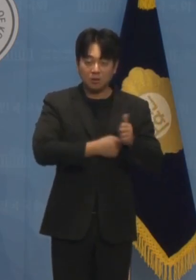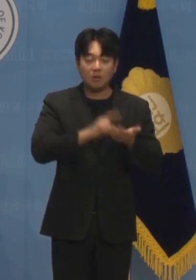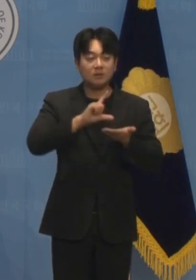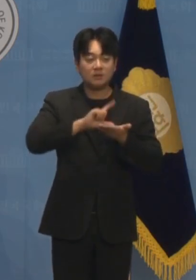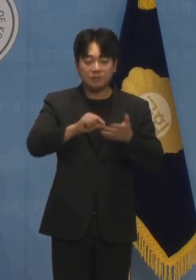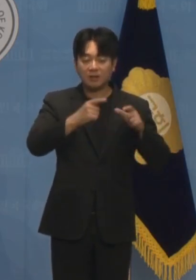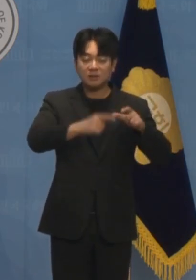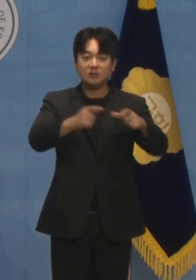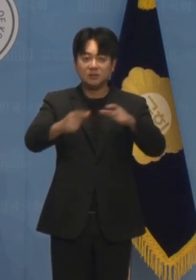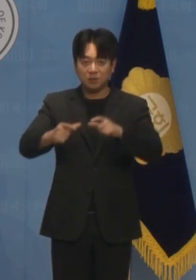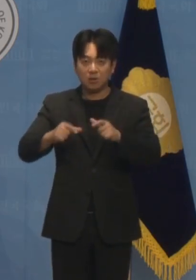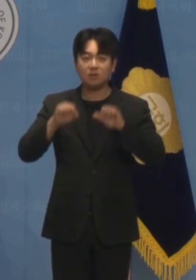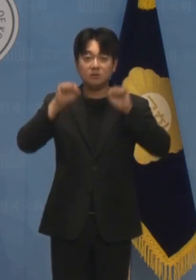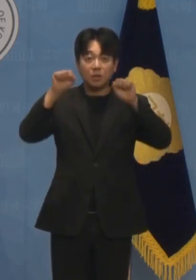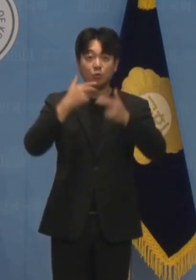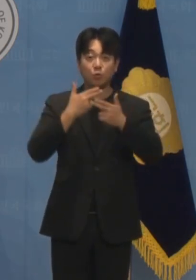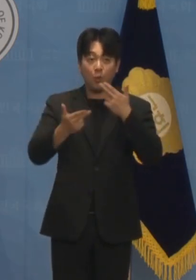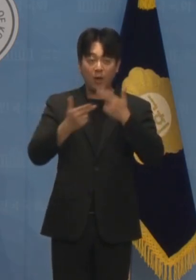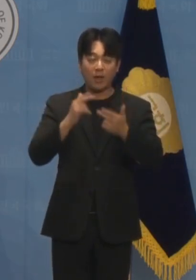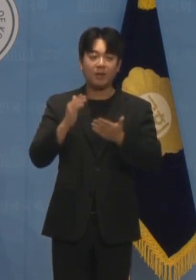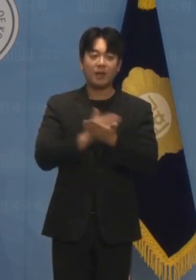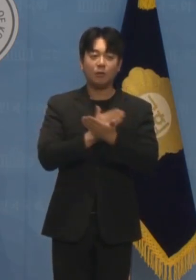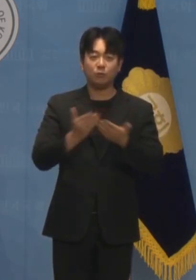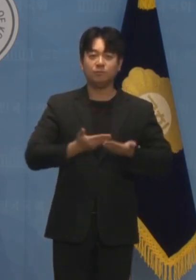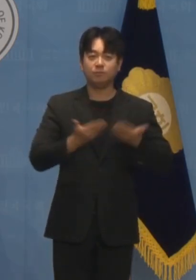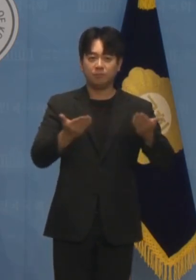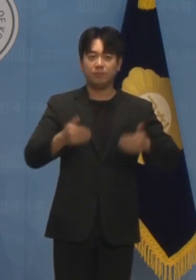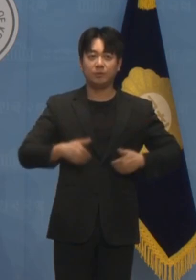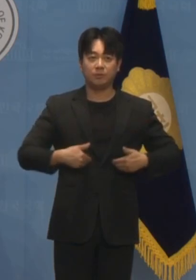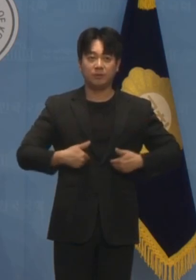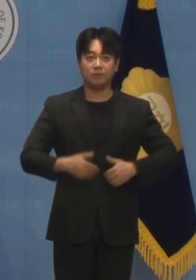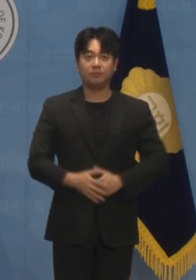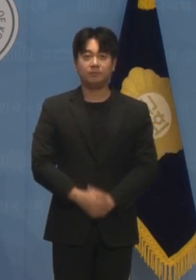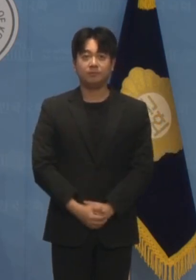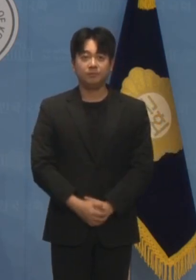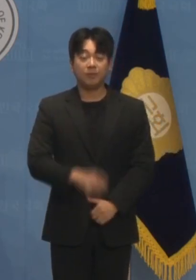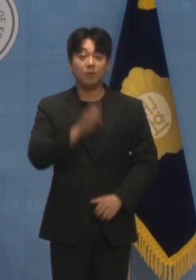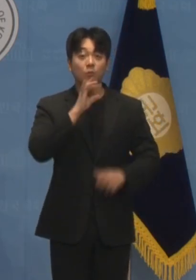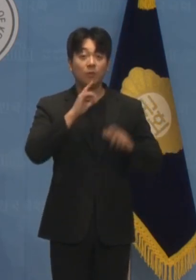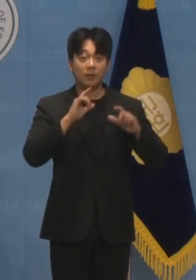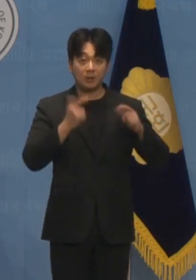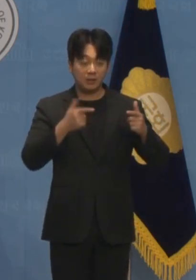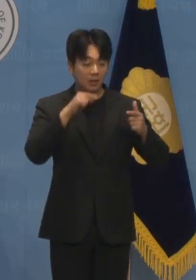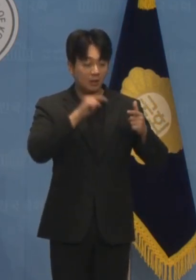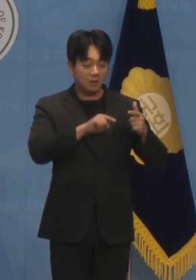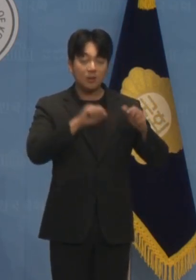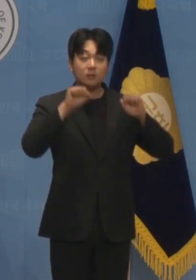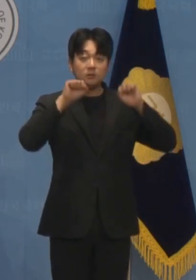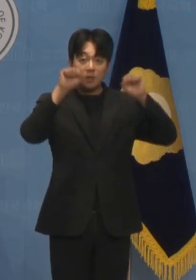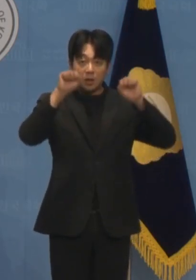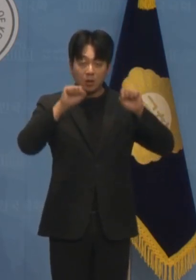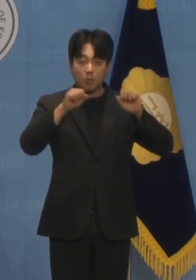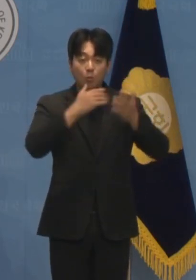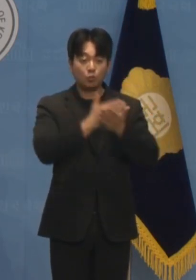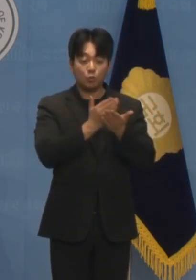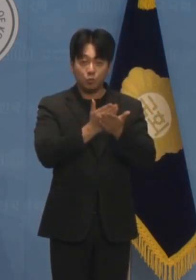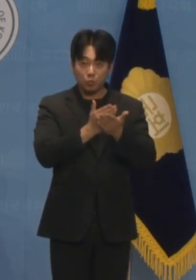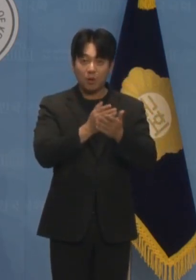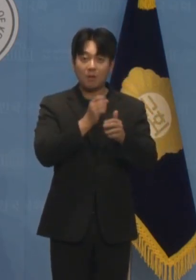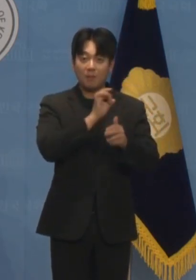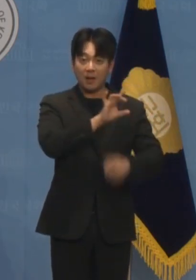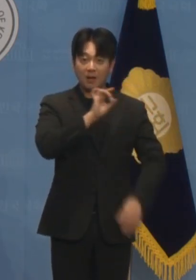체육단체에 배분하고 있습니다. 그리고 이와 별개로 회원 종목단체에 1993년부터